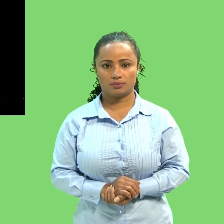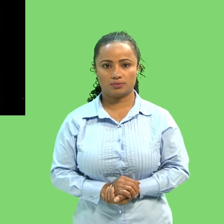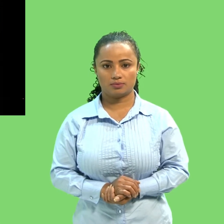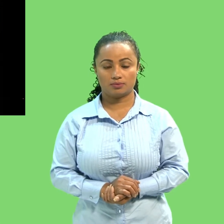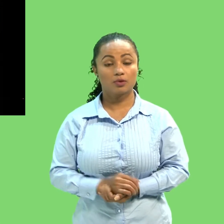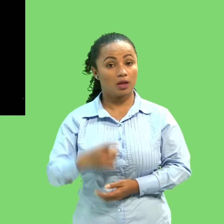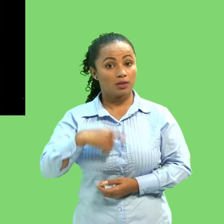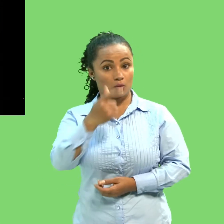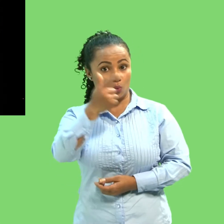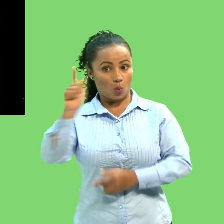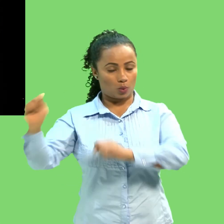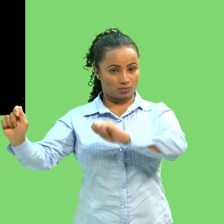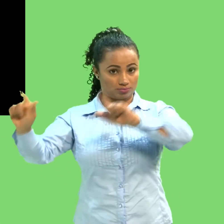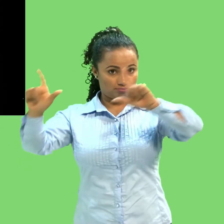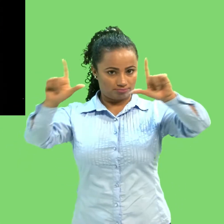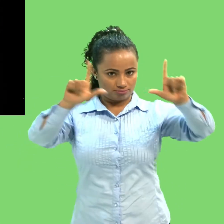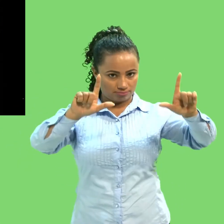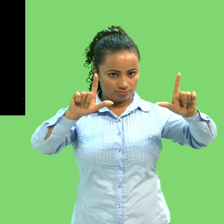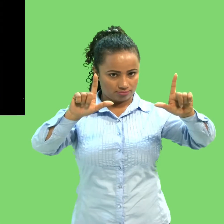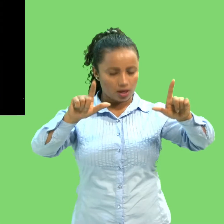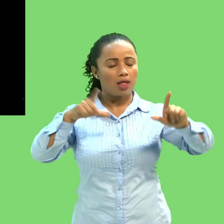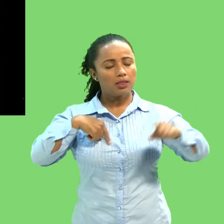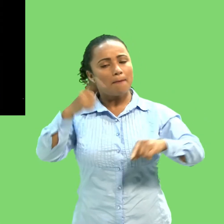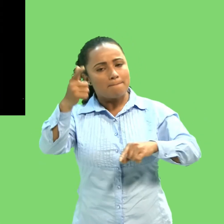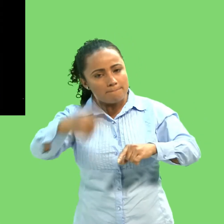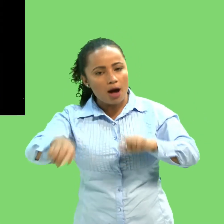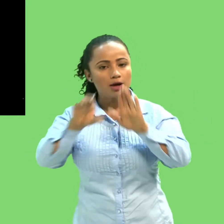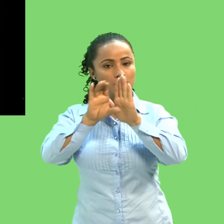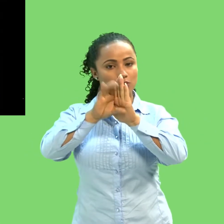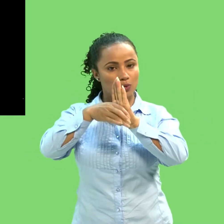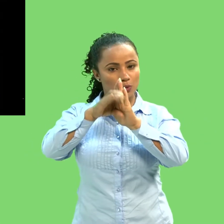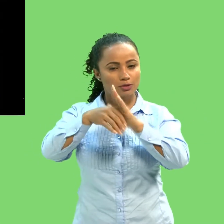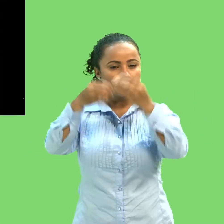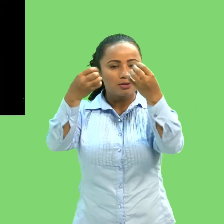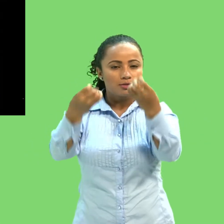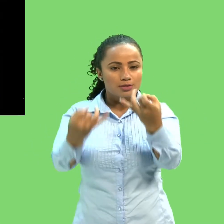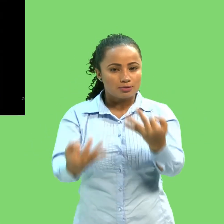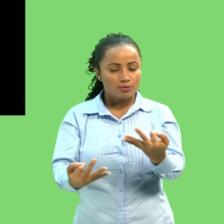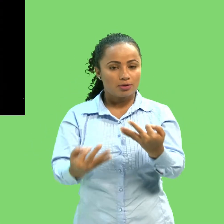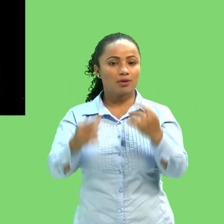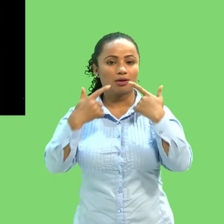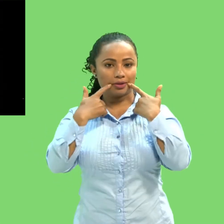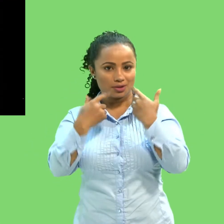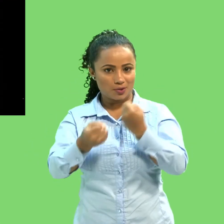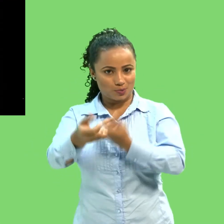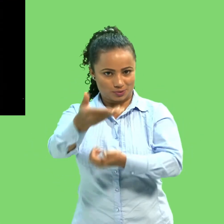Passando para o próximo slide, teremos mais conceituações sobre a linguística aplicada. Veremos agora.